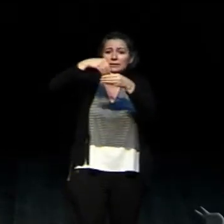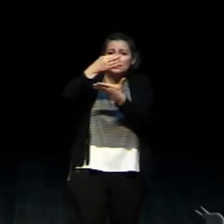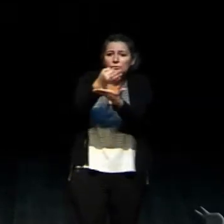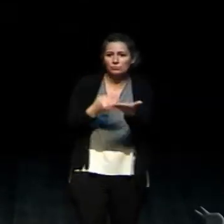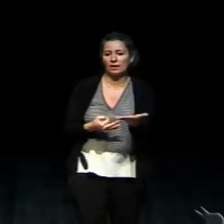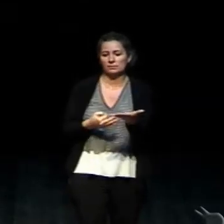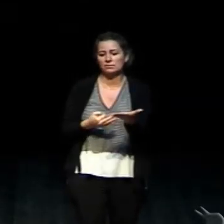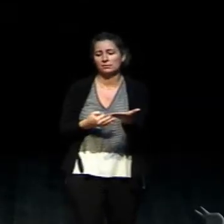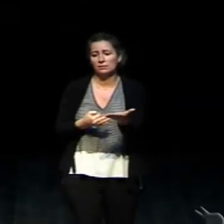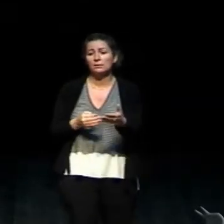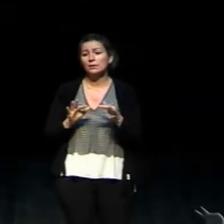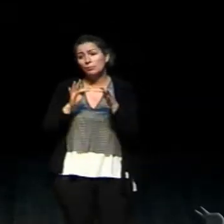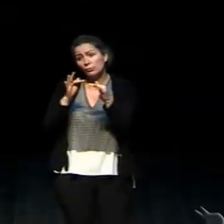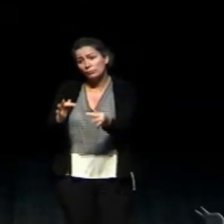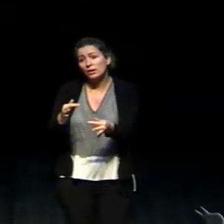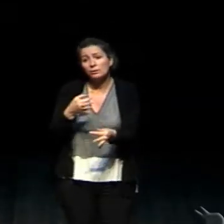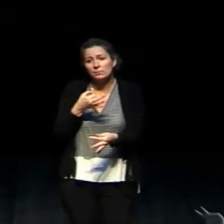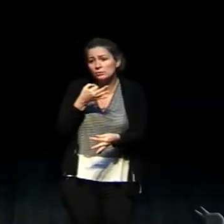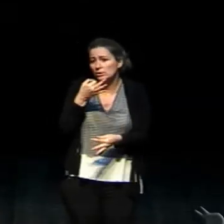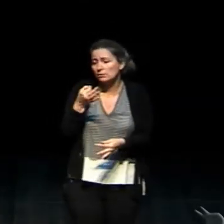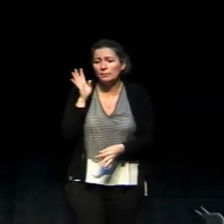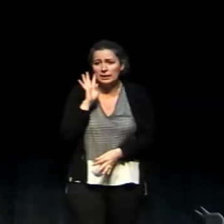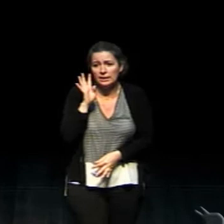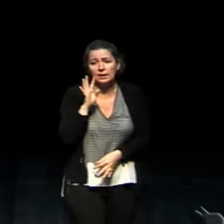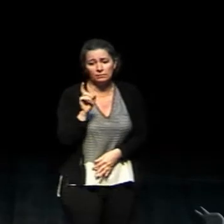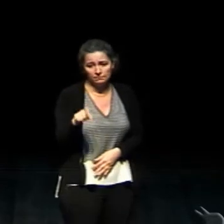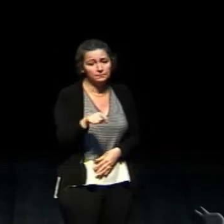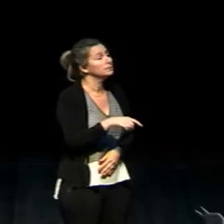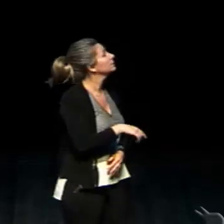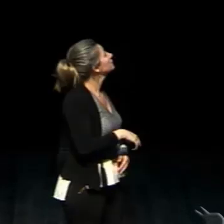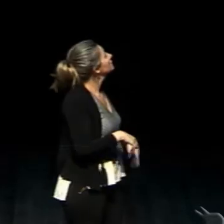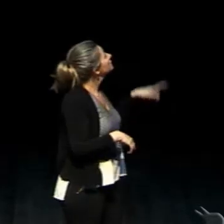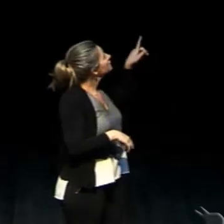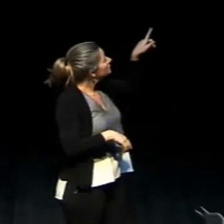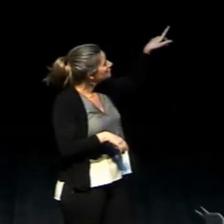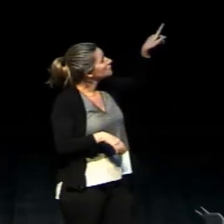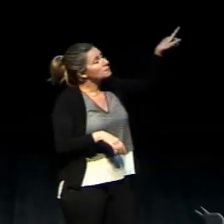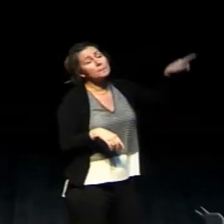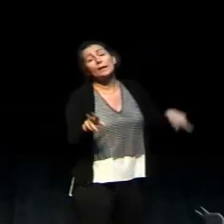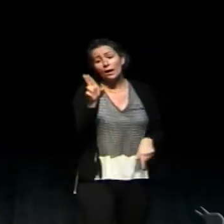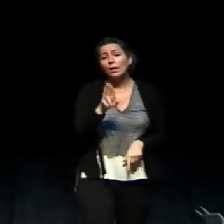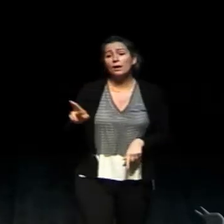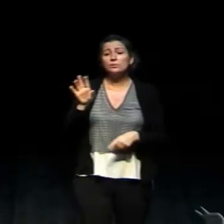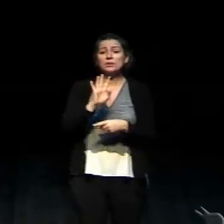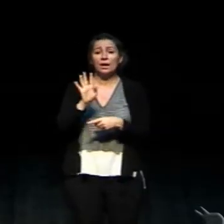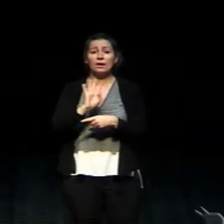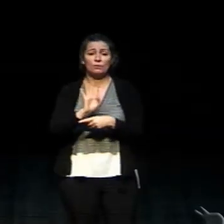sinal, palavra, fazendo o ensino a partir de textos. Essa é uma sugestão e algo que eu acho bastante